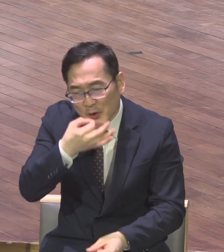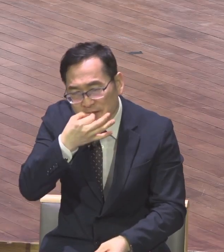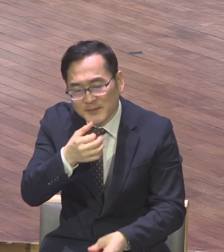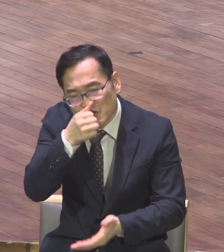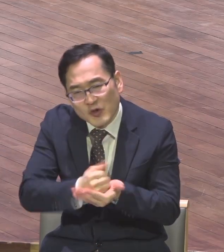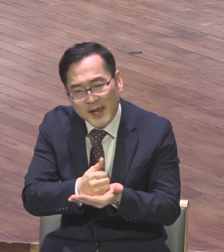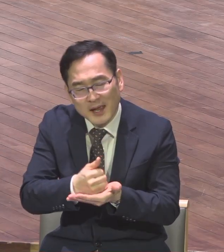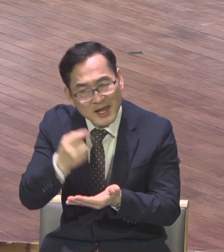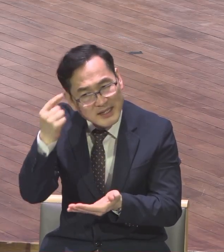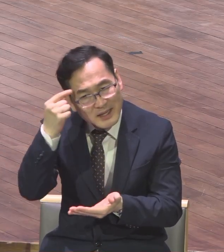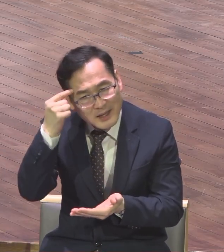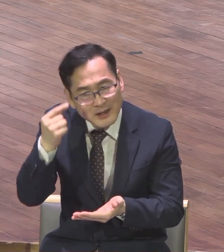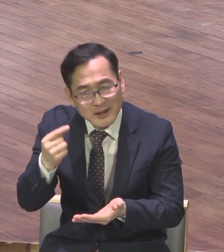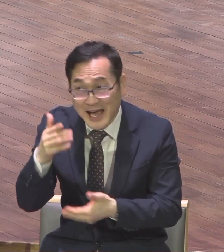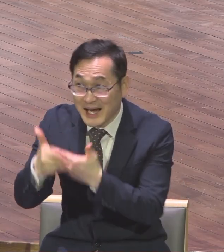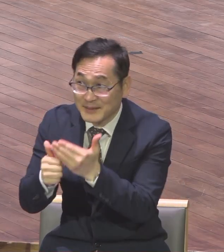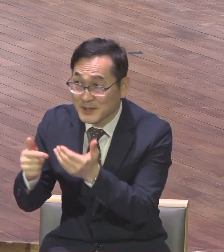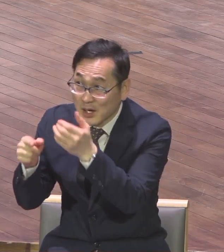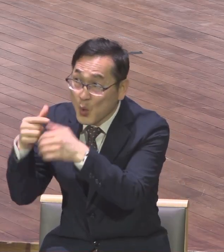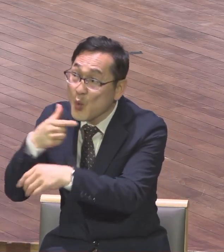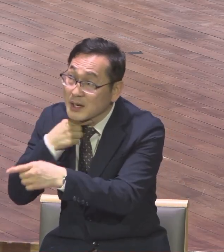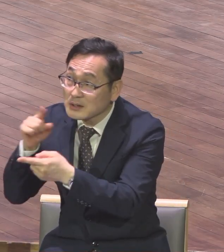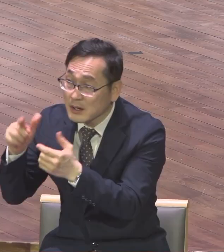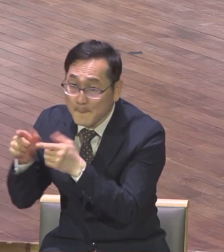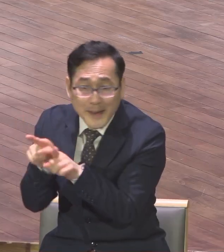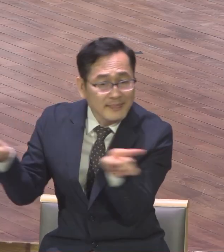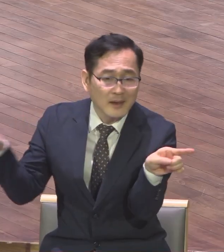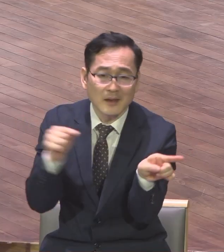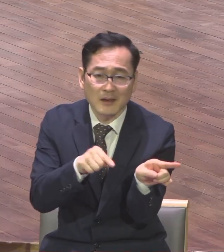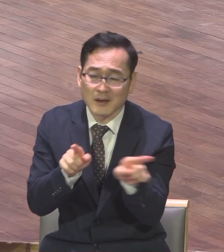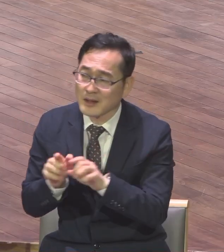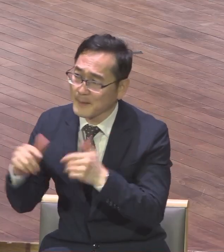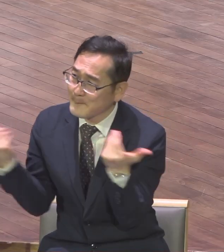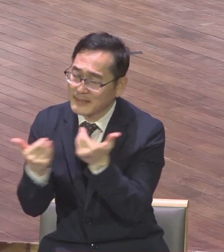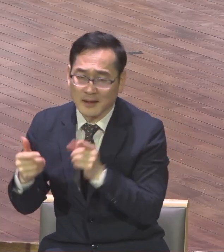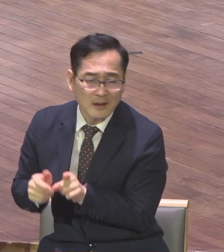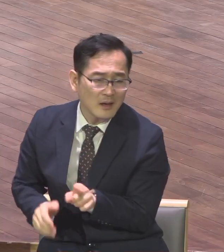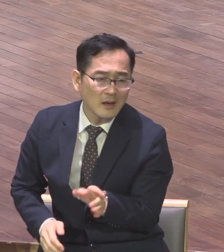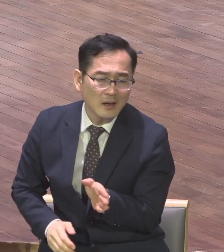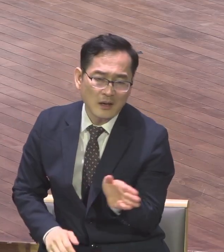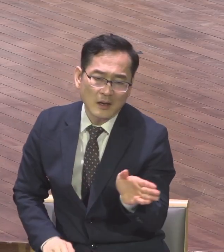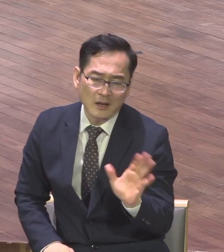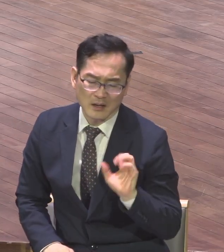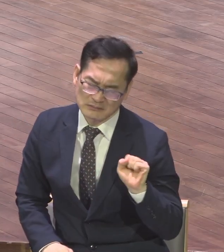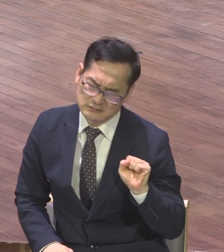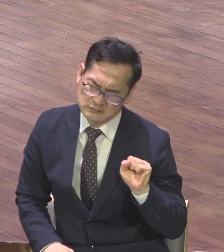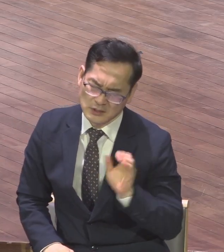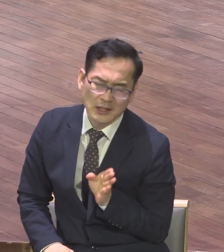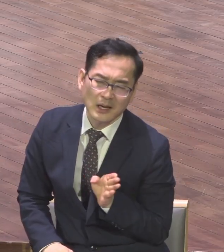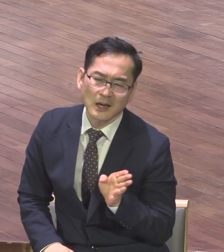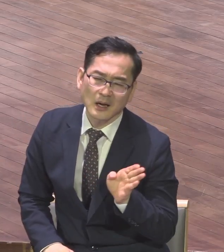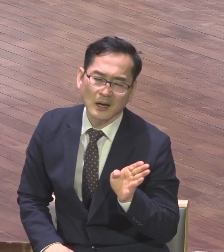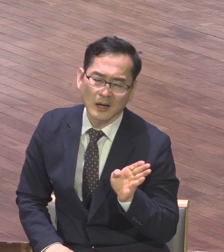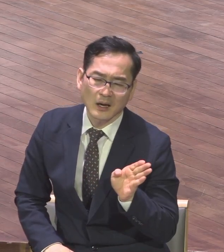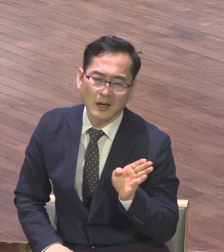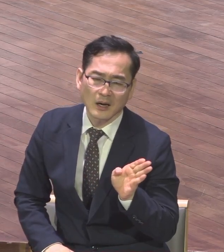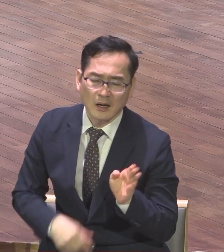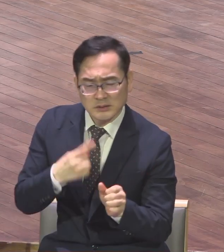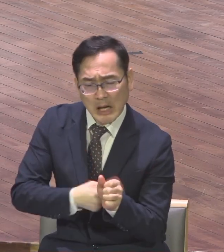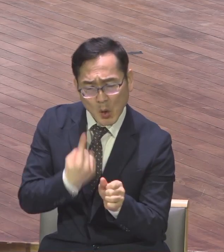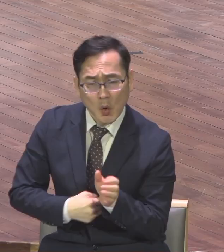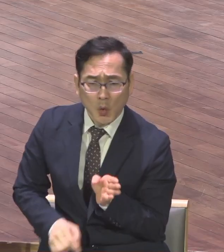말해서 하나님의 뜻과는 정반대되는 그런 삶을 살려고 하는, 그런 짓을 하려고 하는